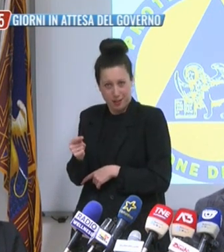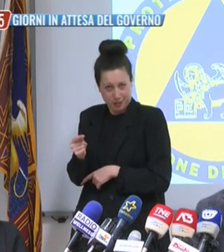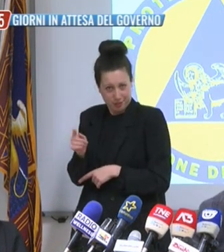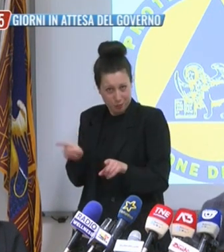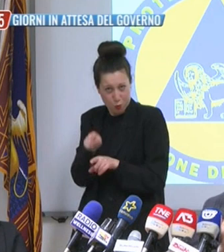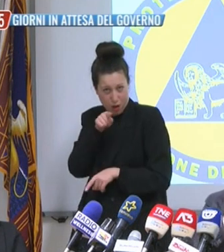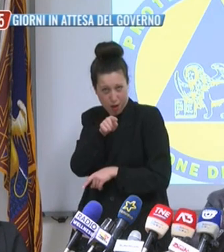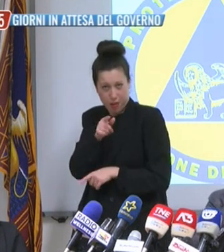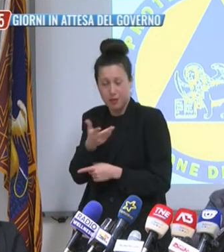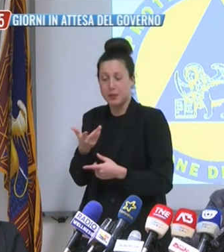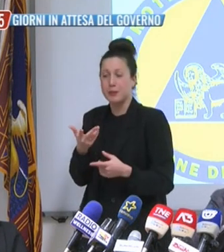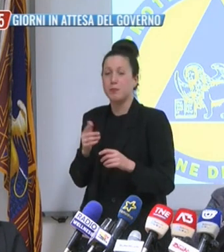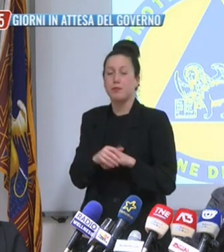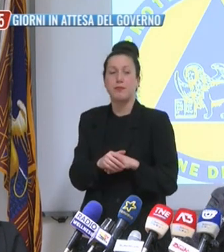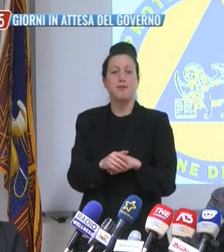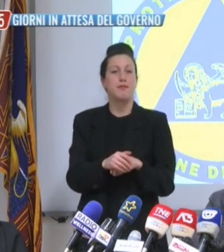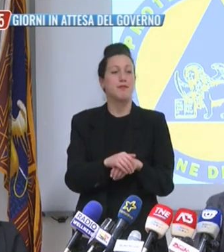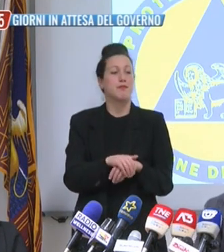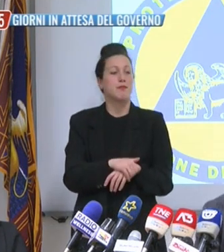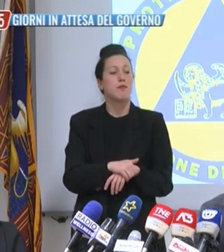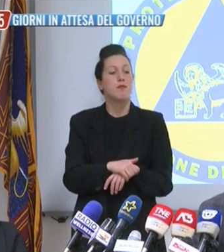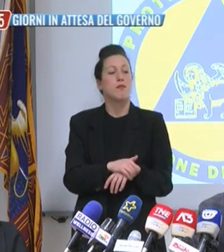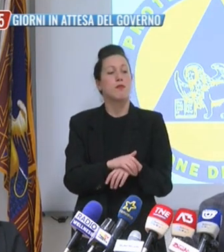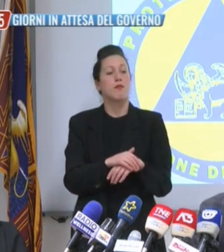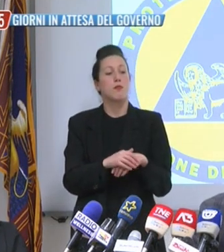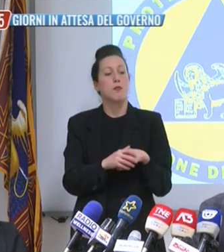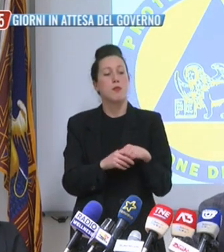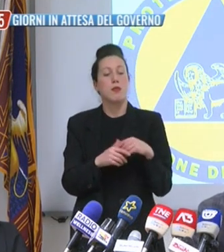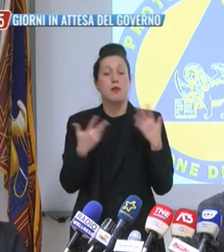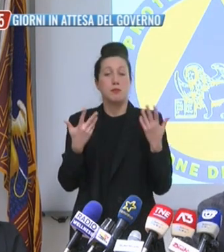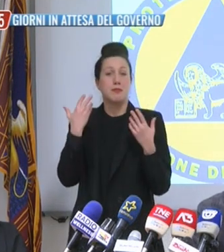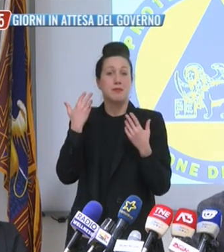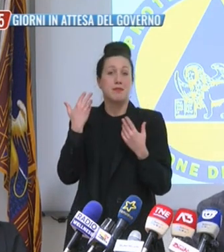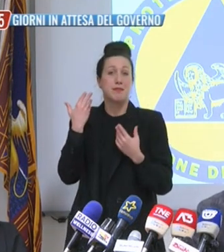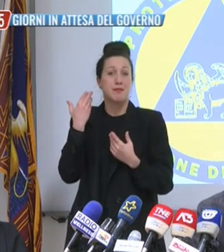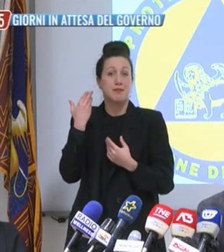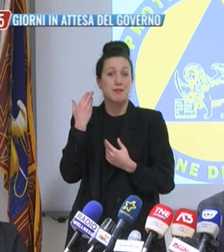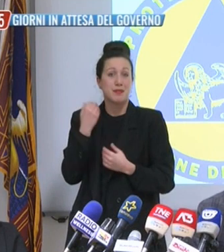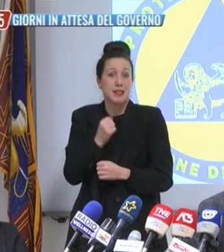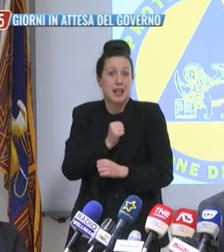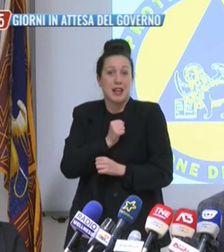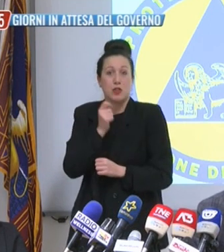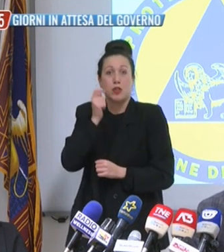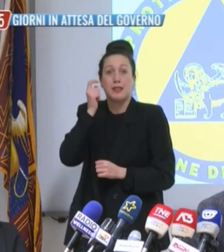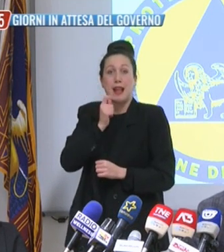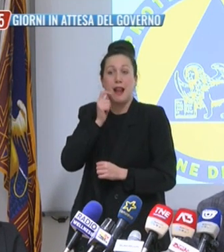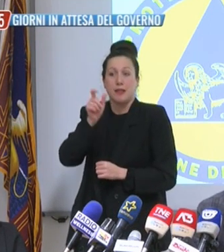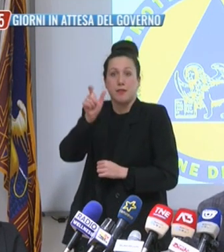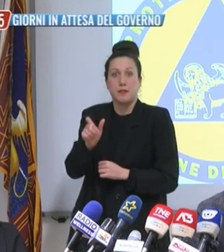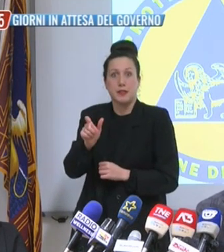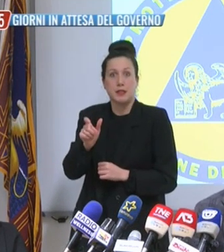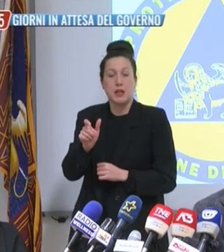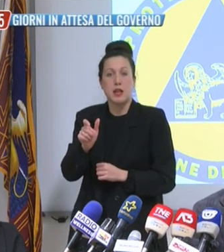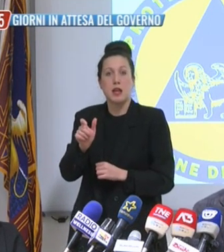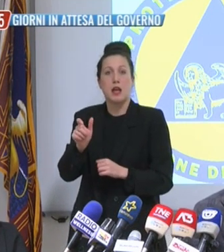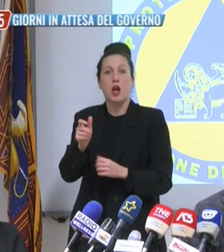Io direi questo: penso che Salvini l'autonomia ce l'abbia nel cuore, per cui è come quando io dicevo a Bossi, no, che mi diceva, ma perché